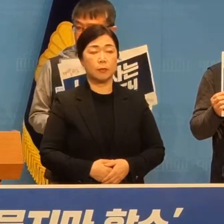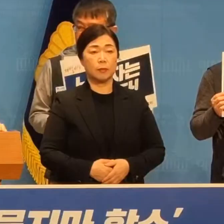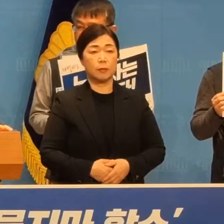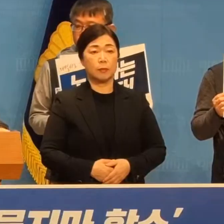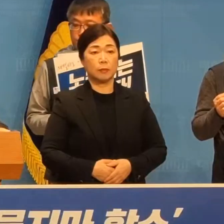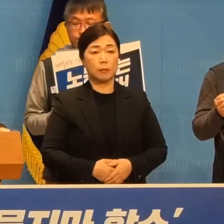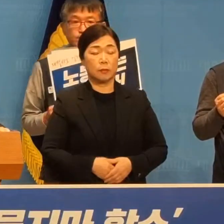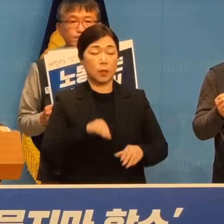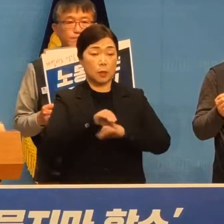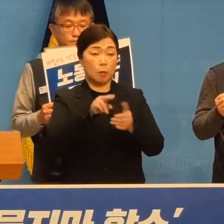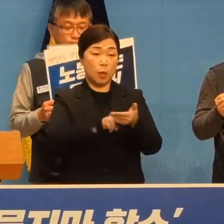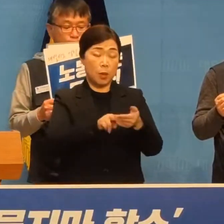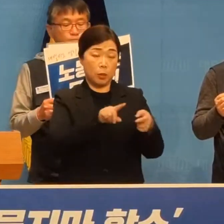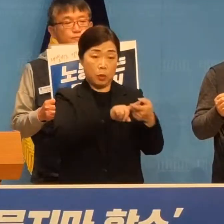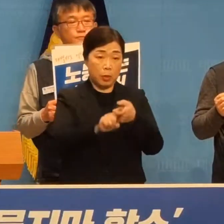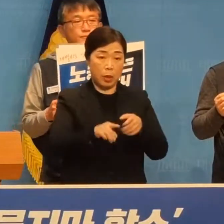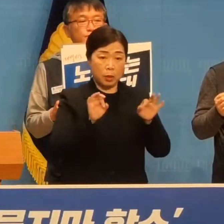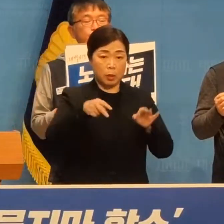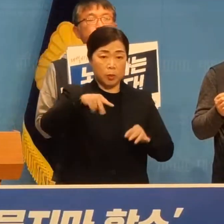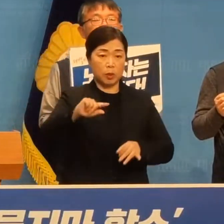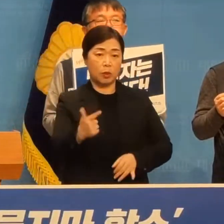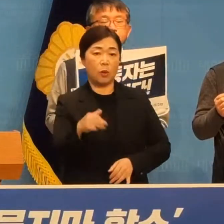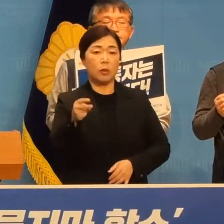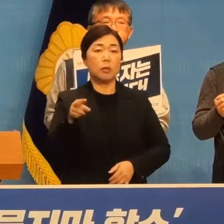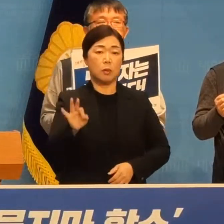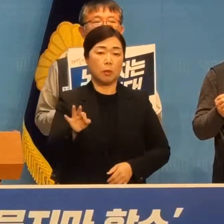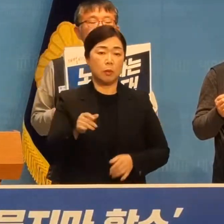네, 자동차 판매연대 지회 김선영 지회장입니다.